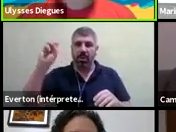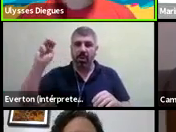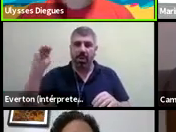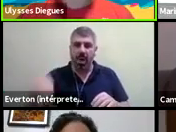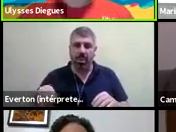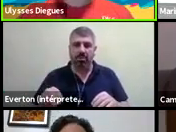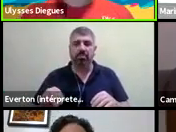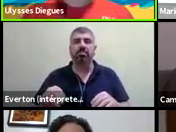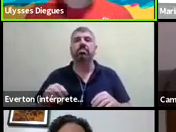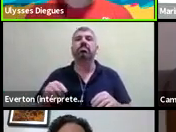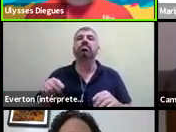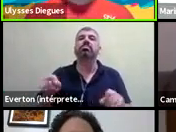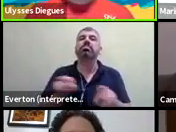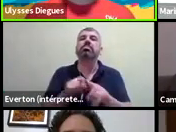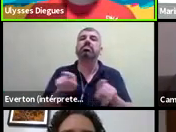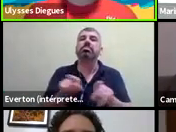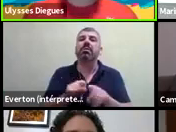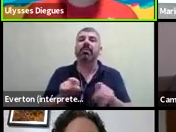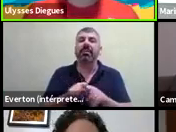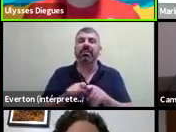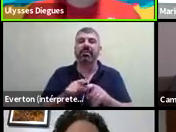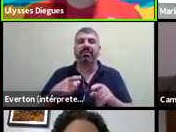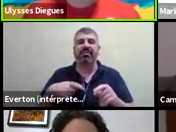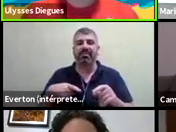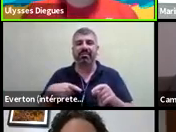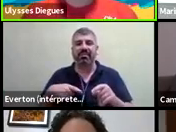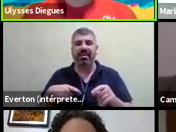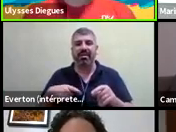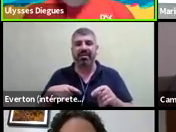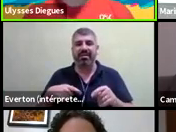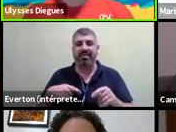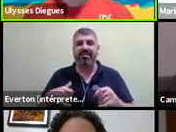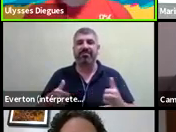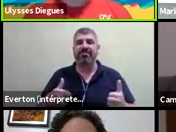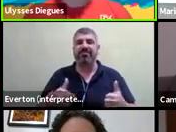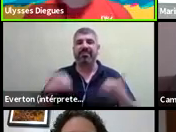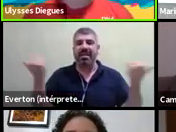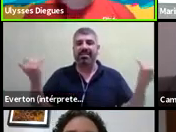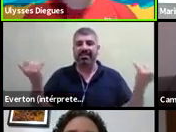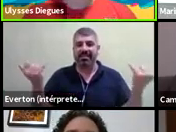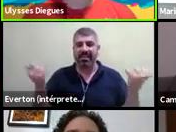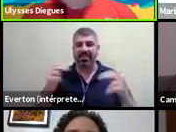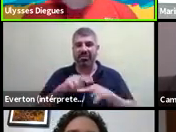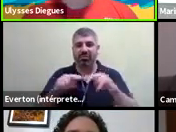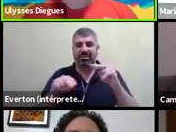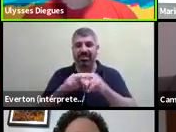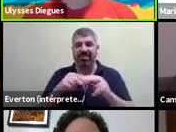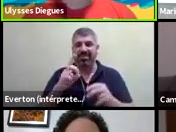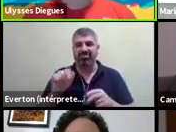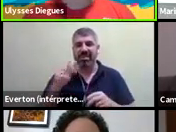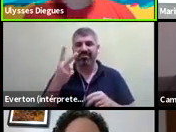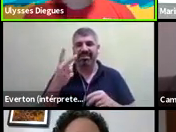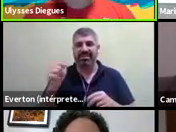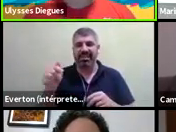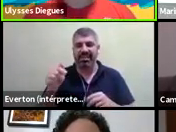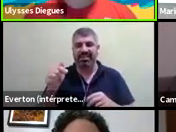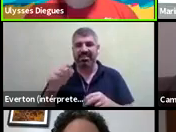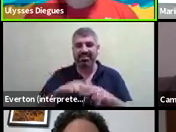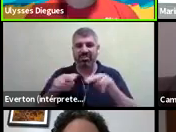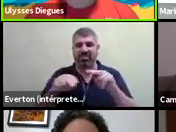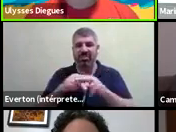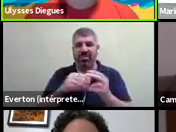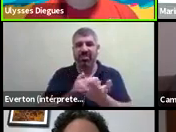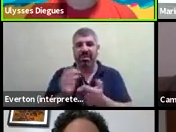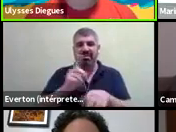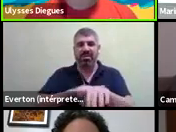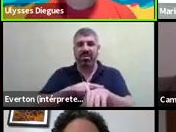facebook.com/brincada.brincar. A gente vai ter uma festa junina virtual no dia 27 de junho, no sábado, a partir das 13h30. Então, quem